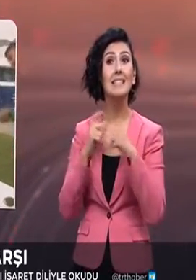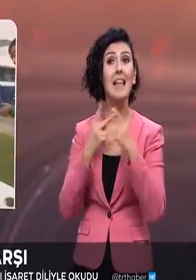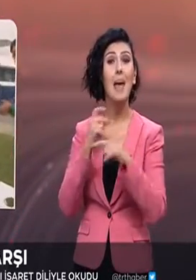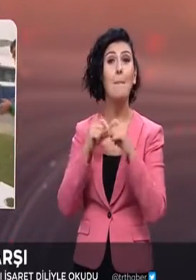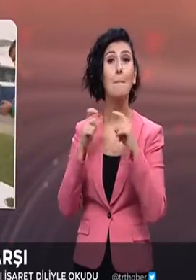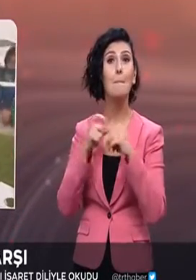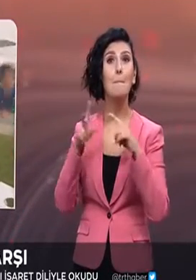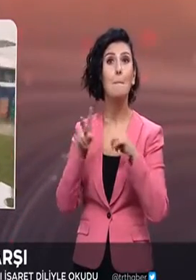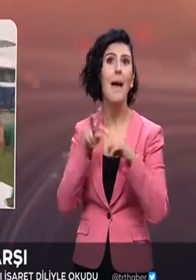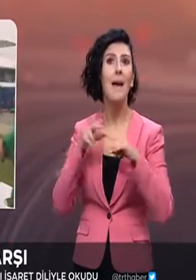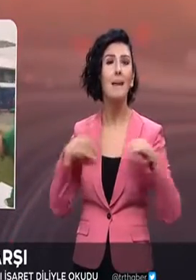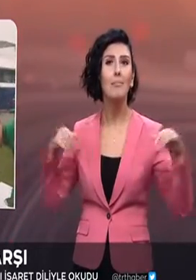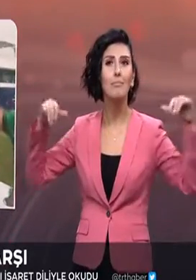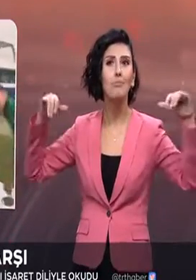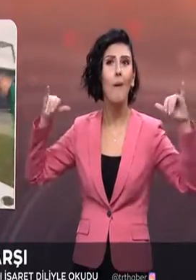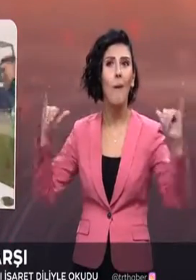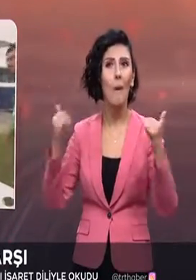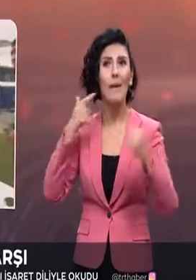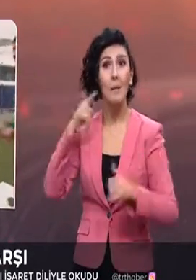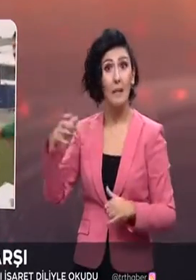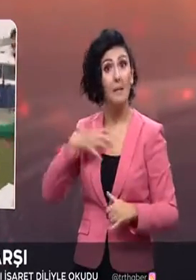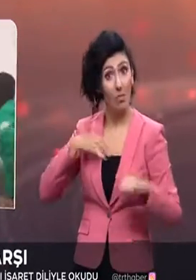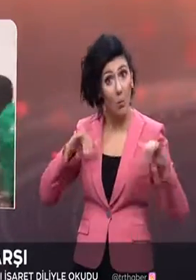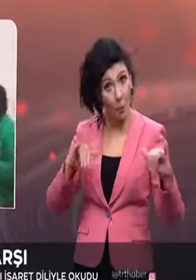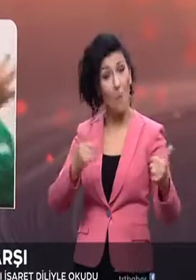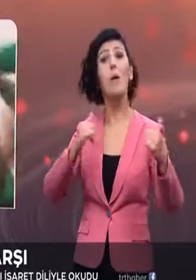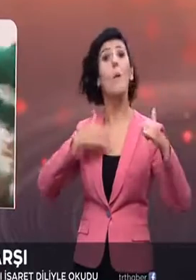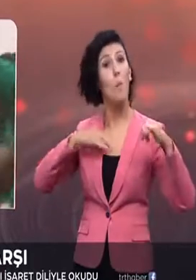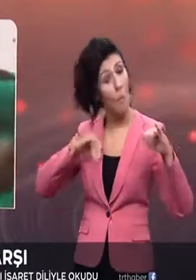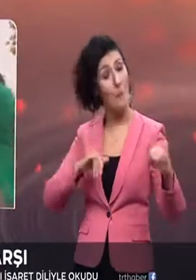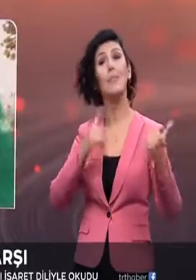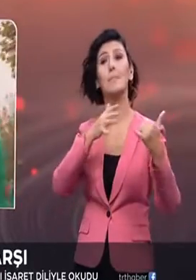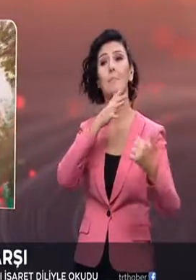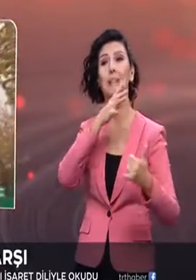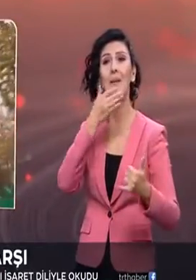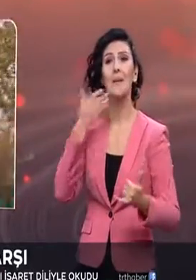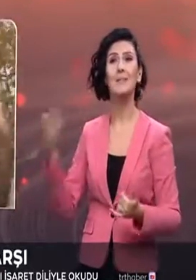Zeybek oyunu? Evet. Sen de oynadın mı Zeybek? Evet, oynadım.